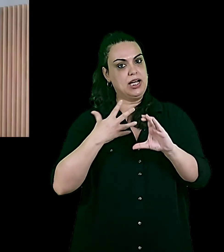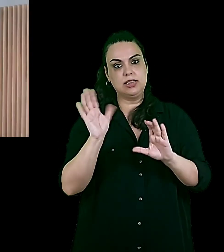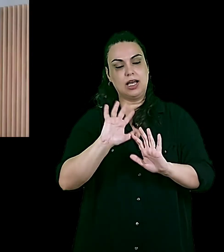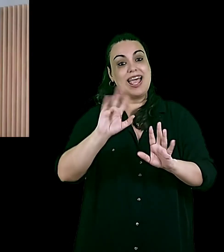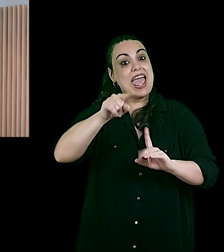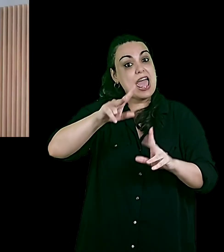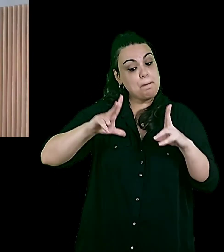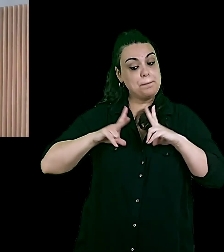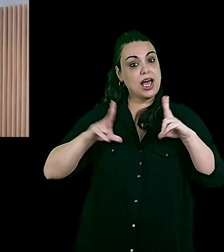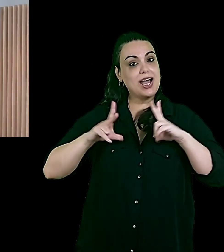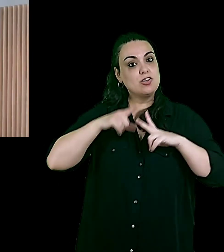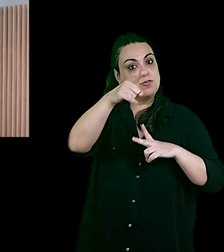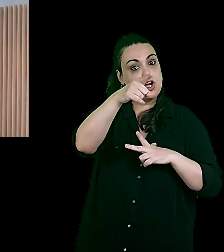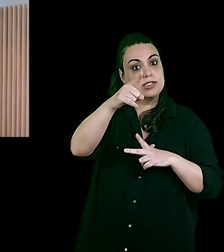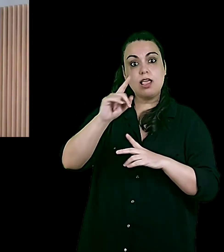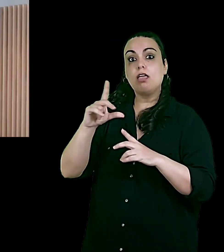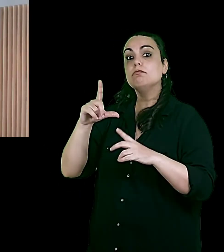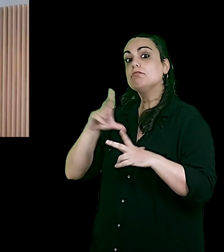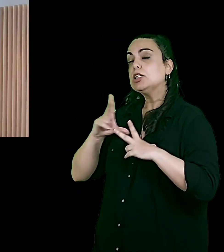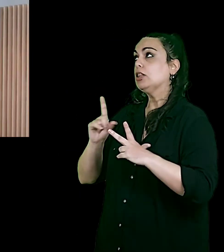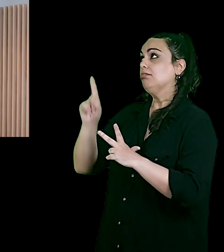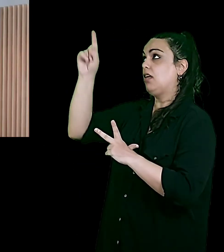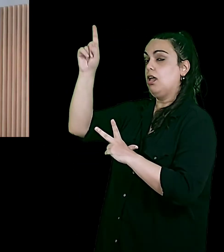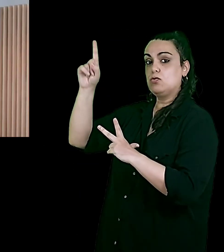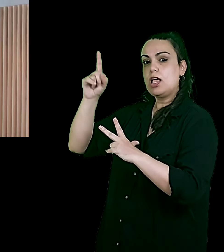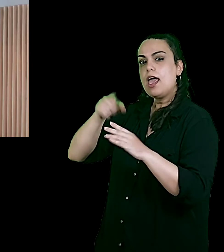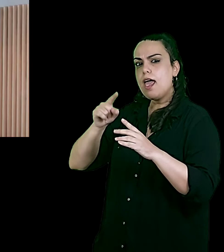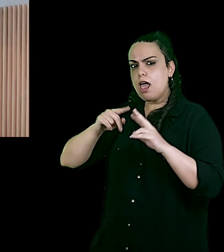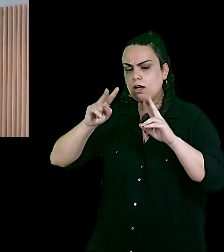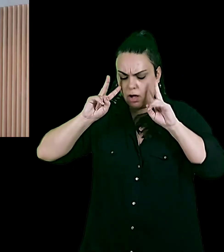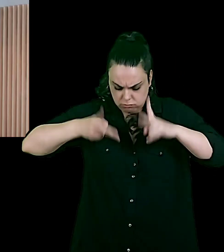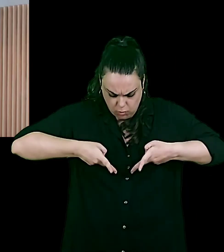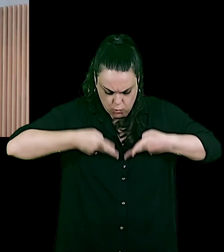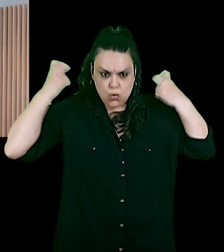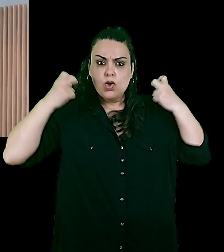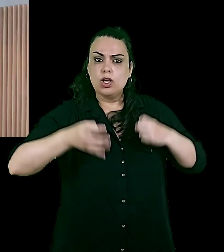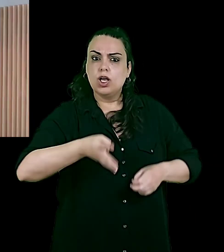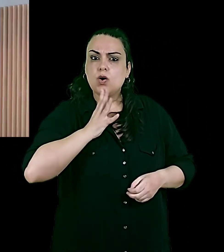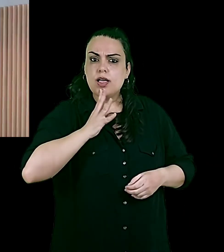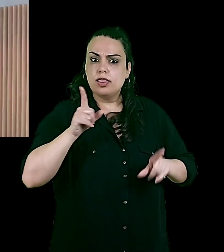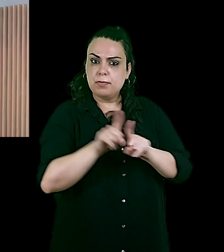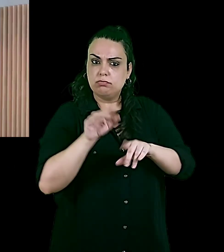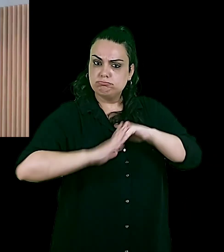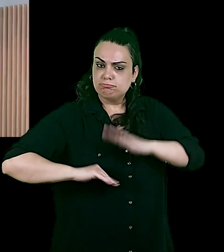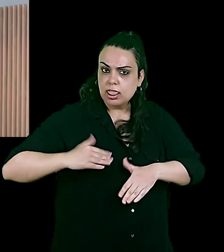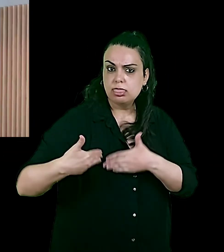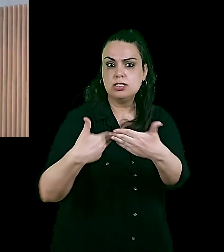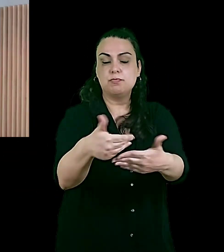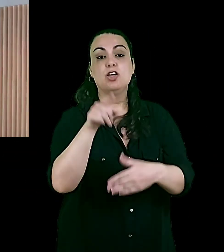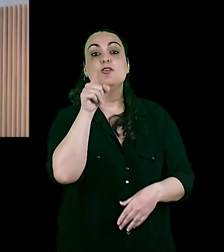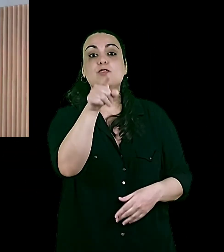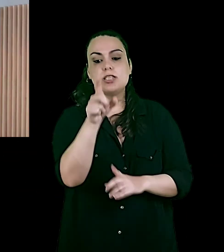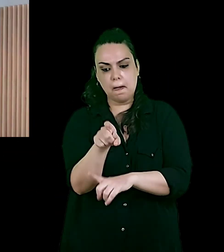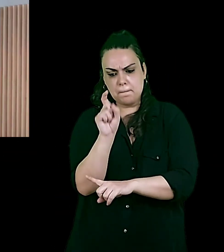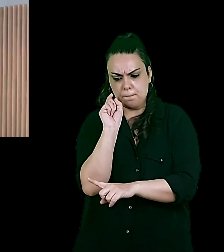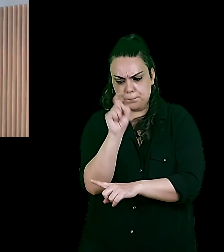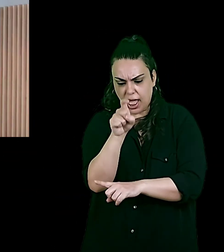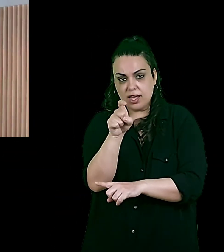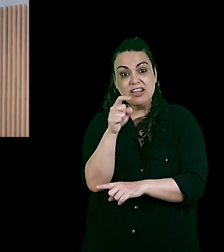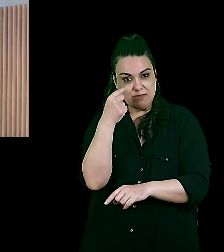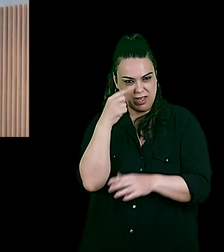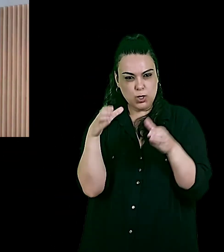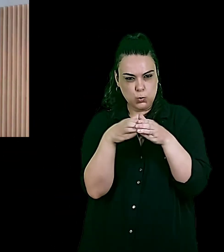mim. Ela é pessoal, é você e Deus. É para o seu autoconhecimento e também para o seu desenvolvimento. Você vai clicar no